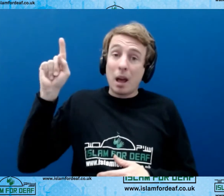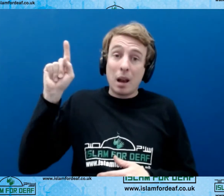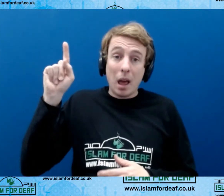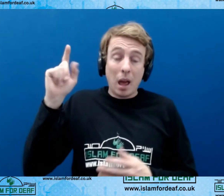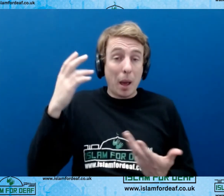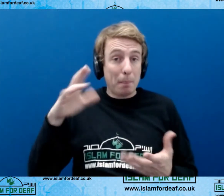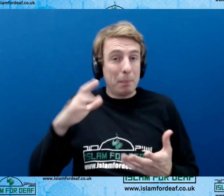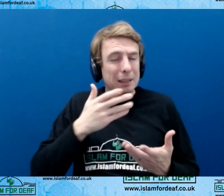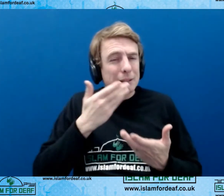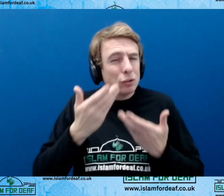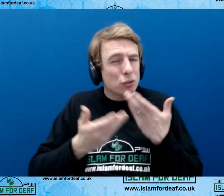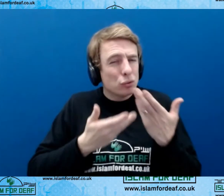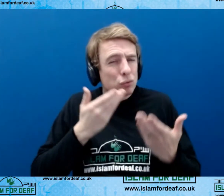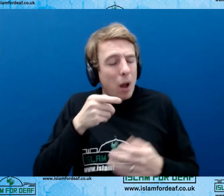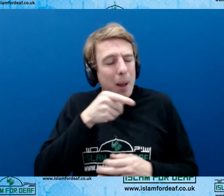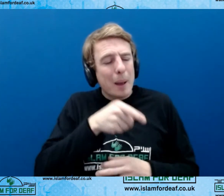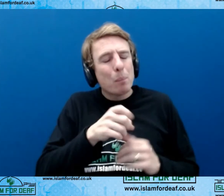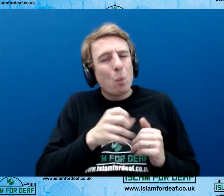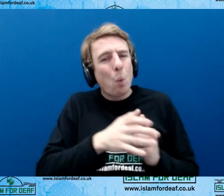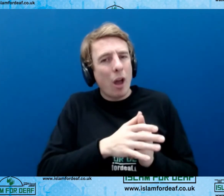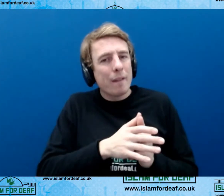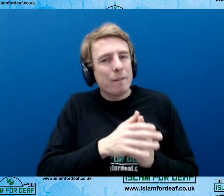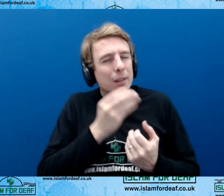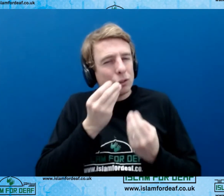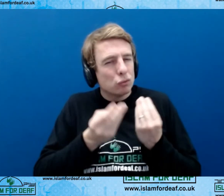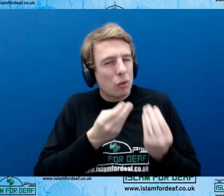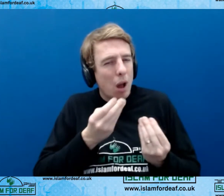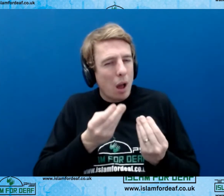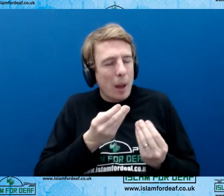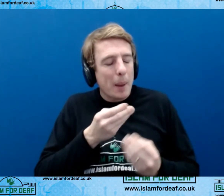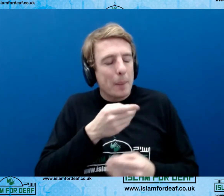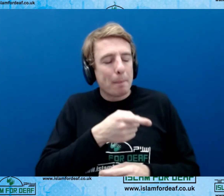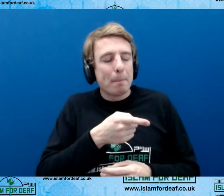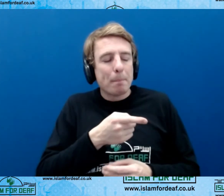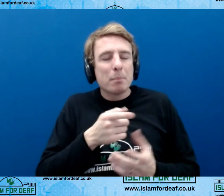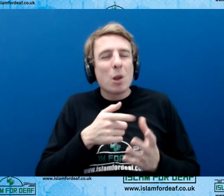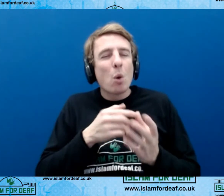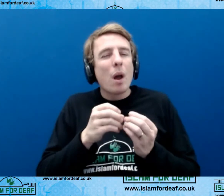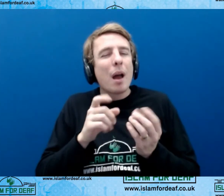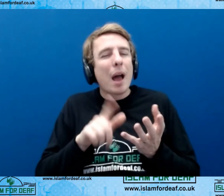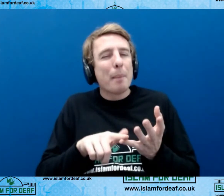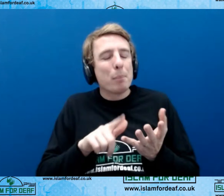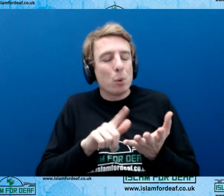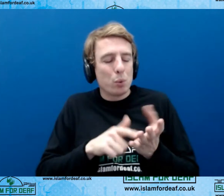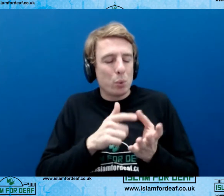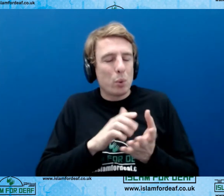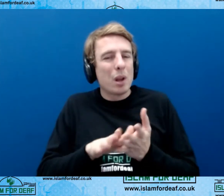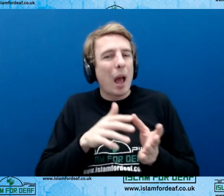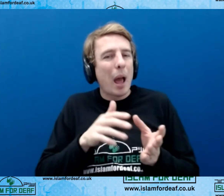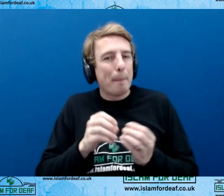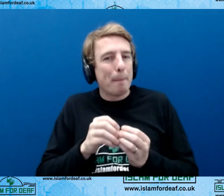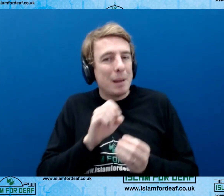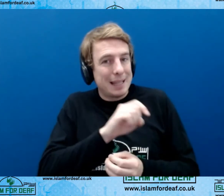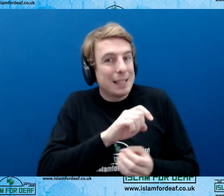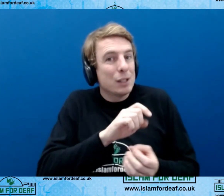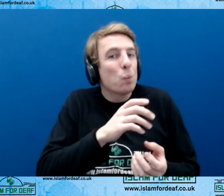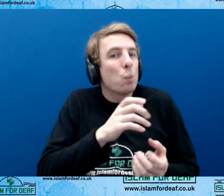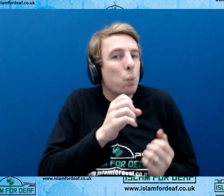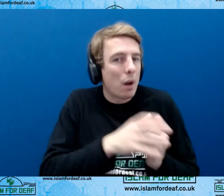Lahab, where he said, وامرأته حمالة الحطب أي أنها كانت تحمل الحطب